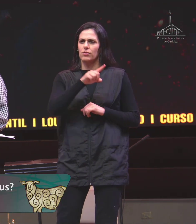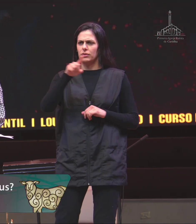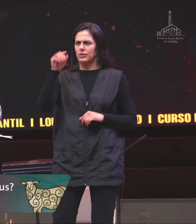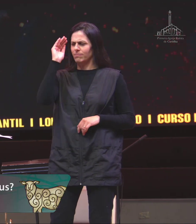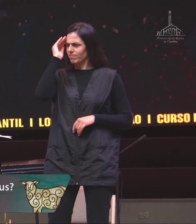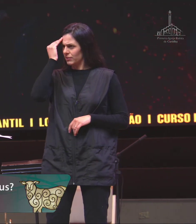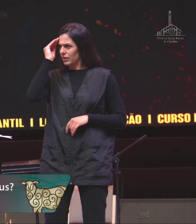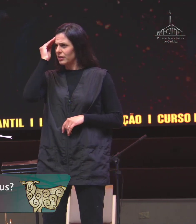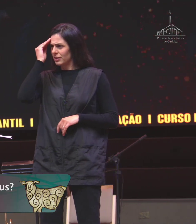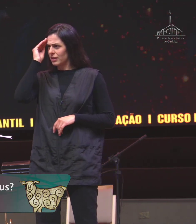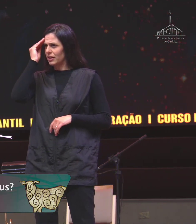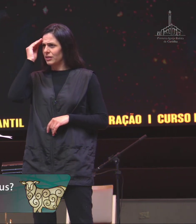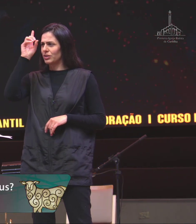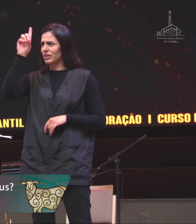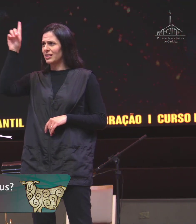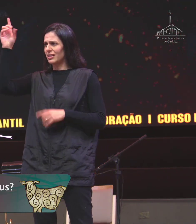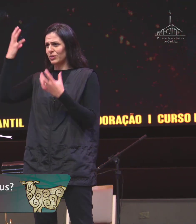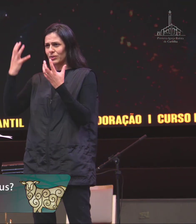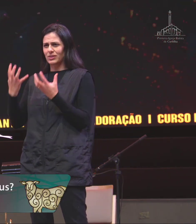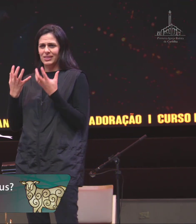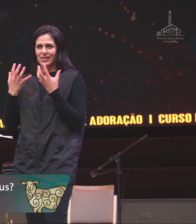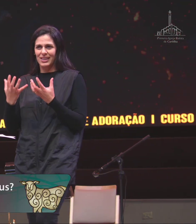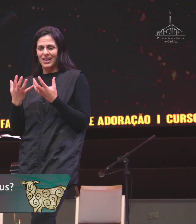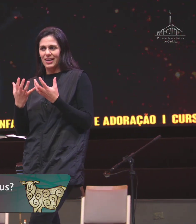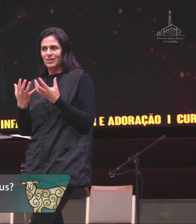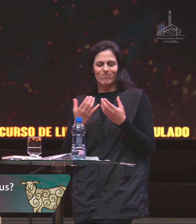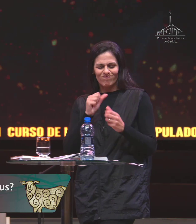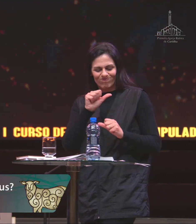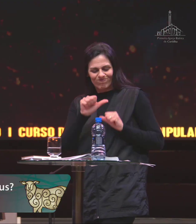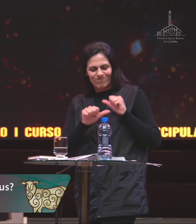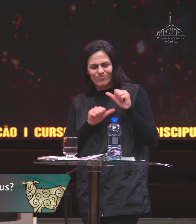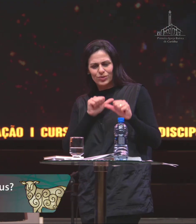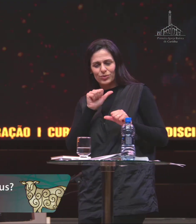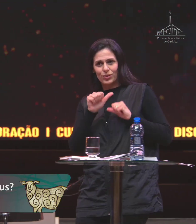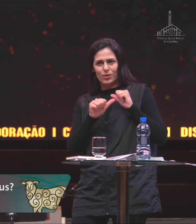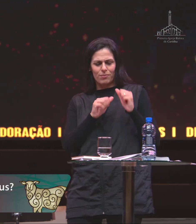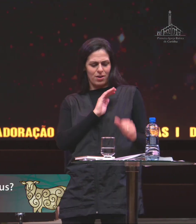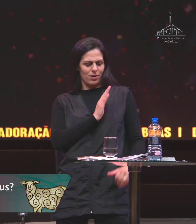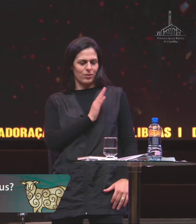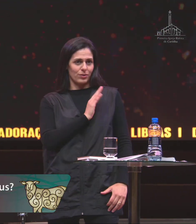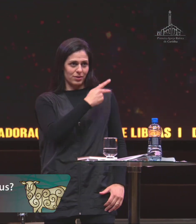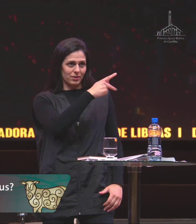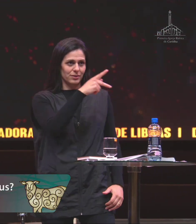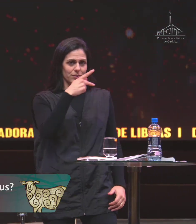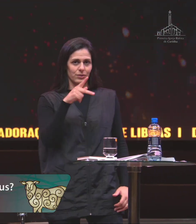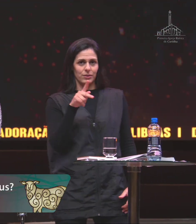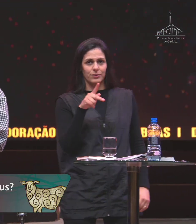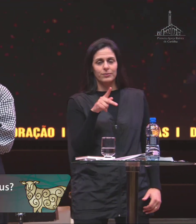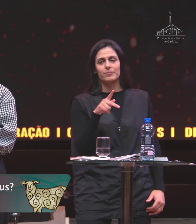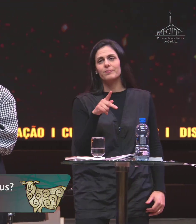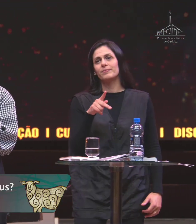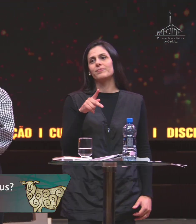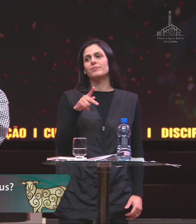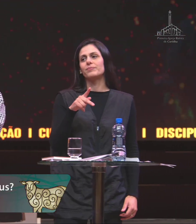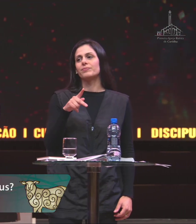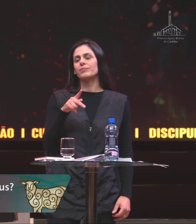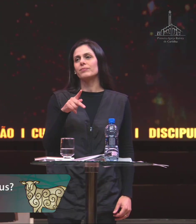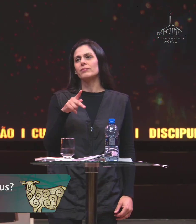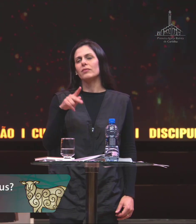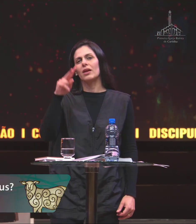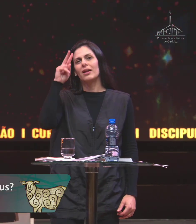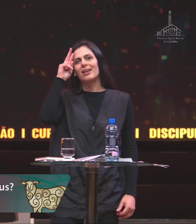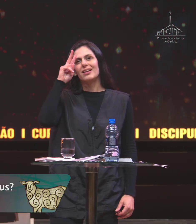E olha, muitas vezes nós vivemos um cristianismo baseado na velha aliança, na antiga aliança. Porque se você